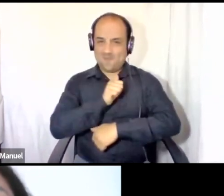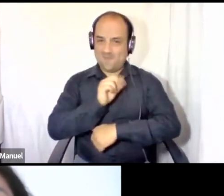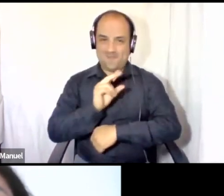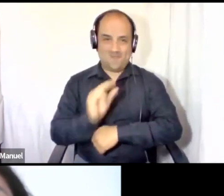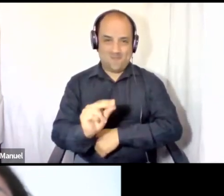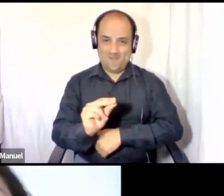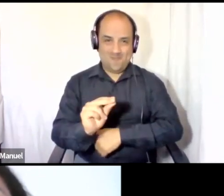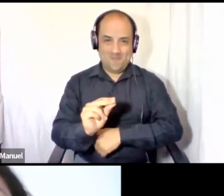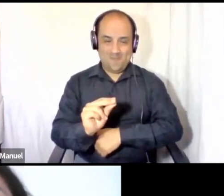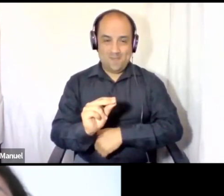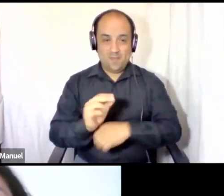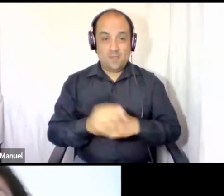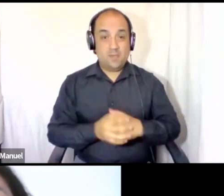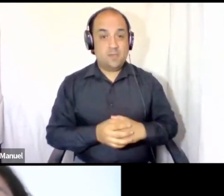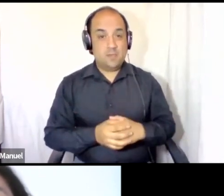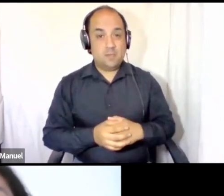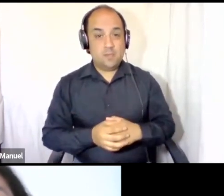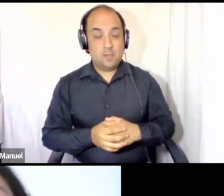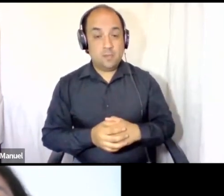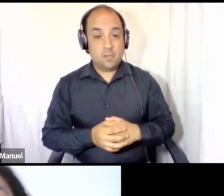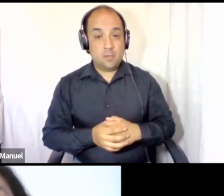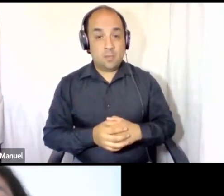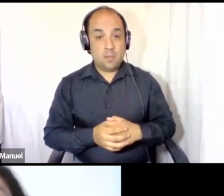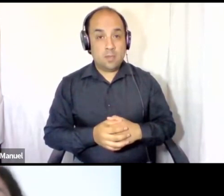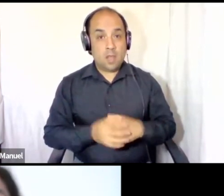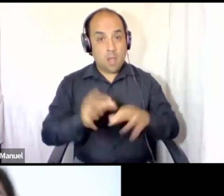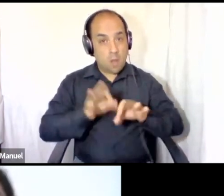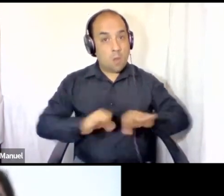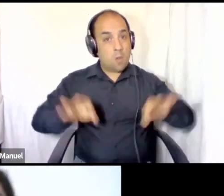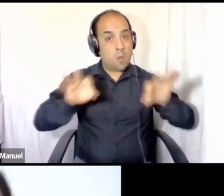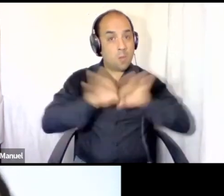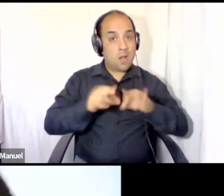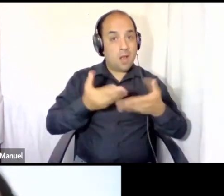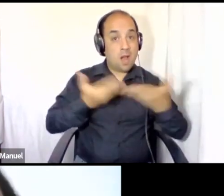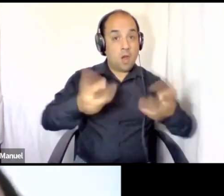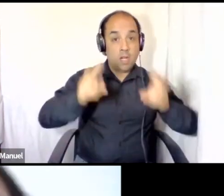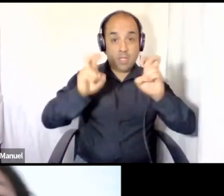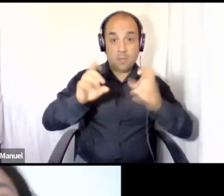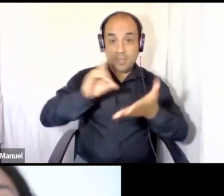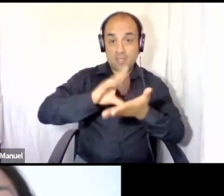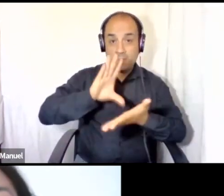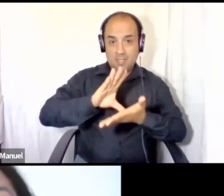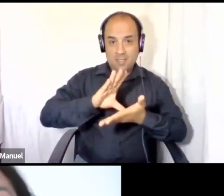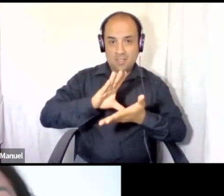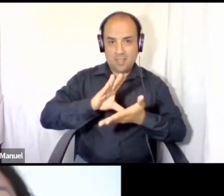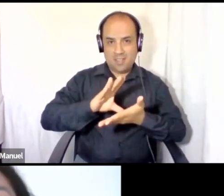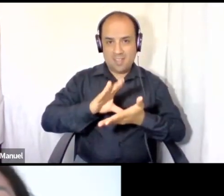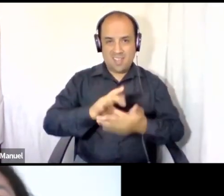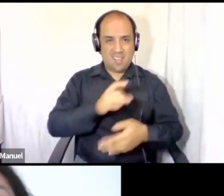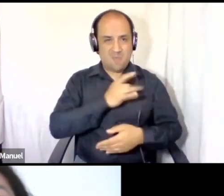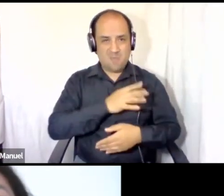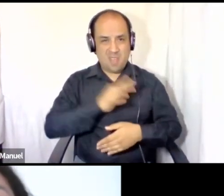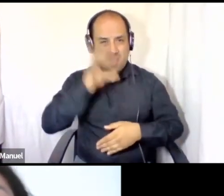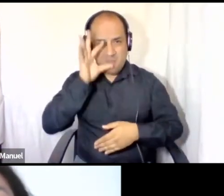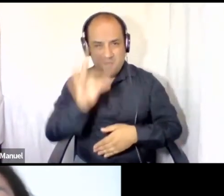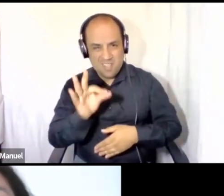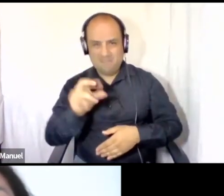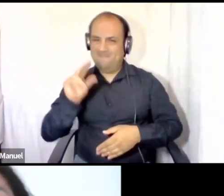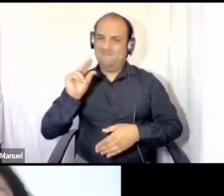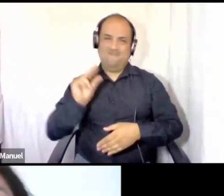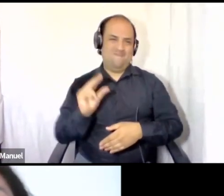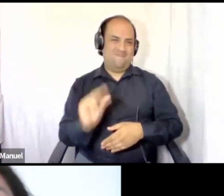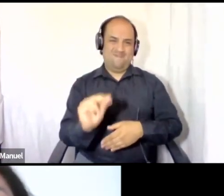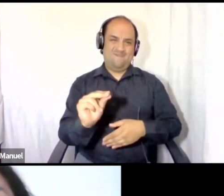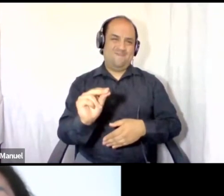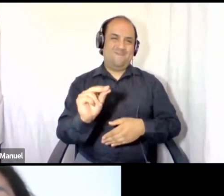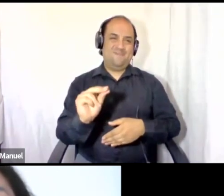Y creo que eso es lo importante en este tema disca, ¿no? No tenerle miedo al fracaso de